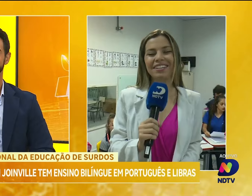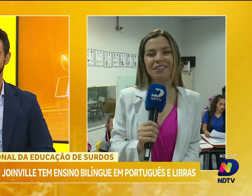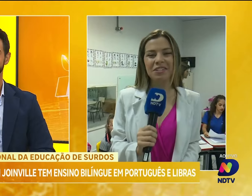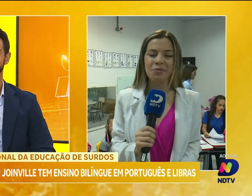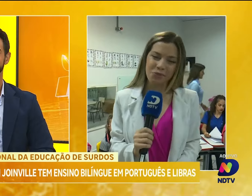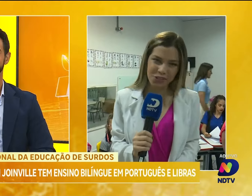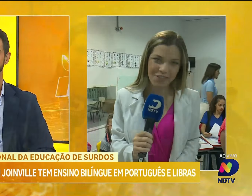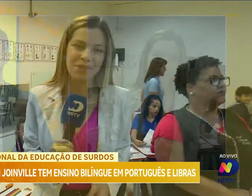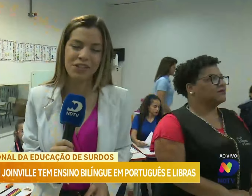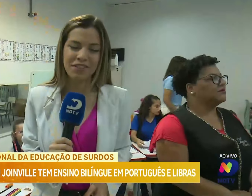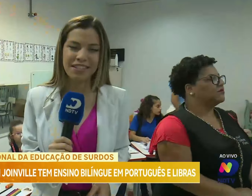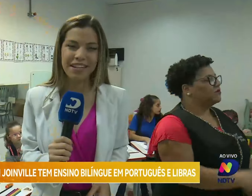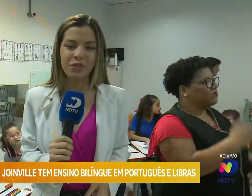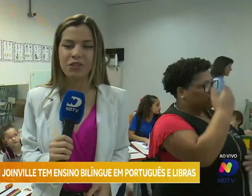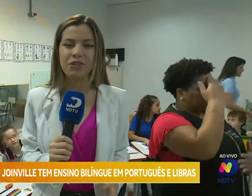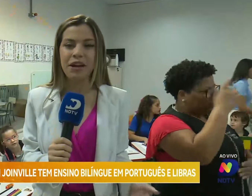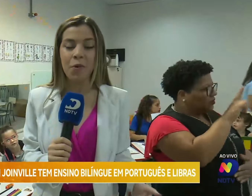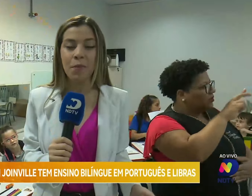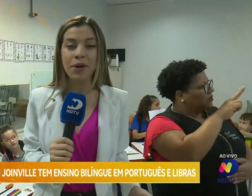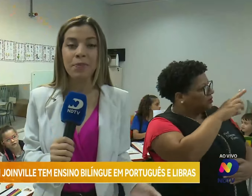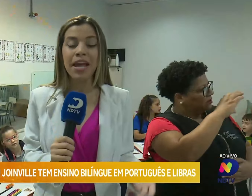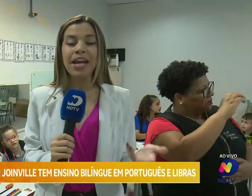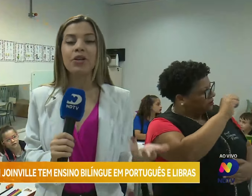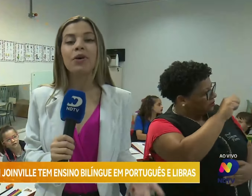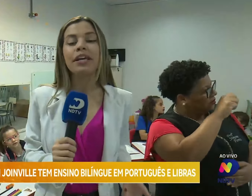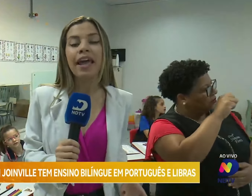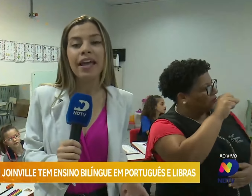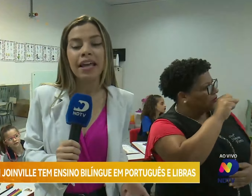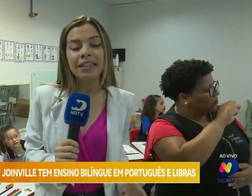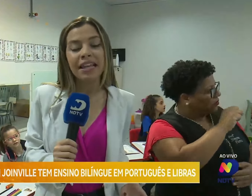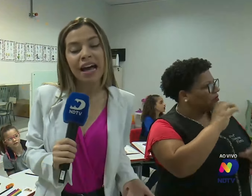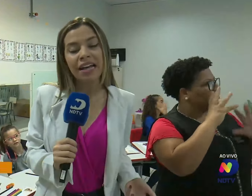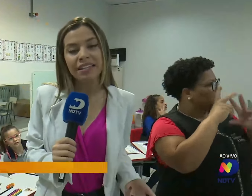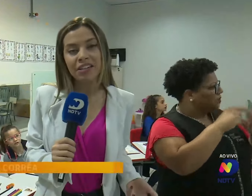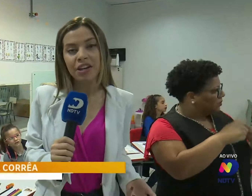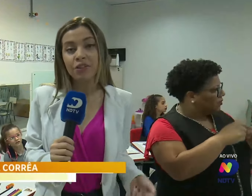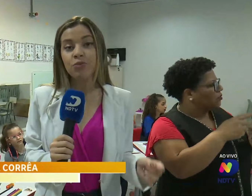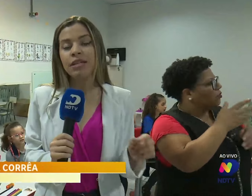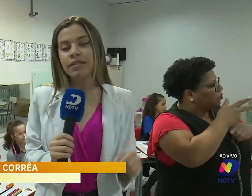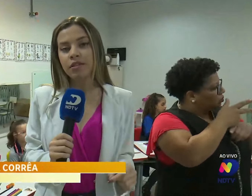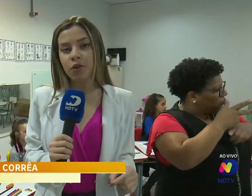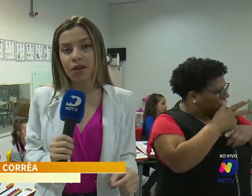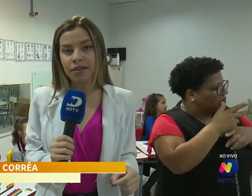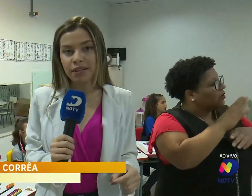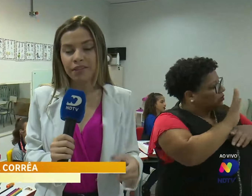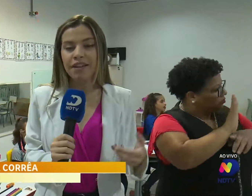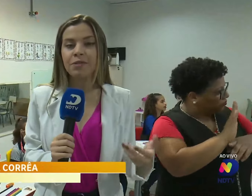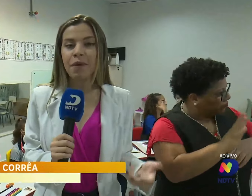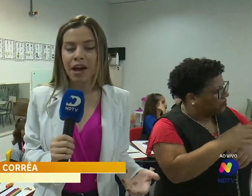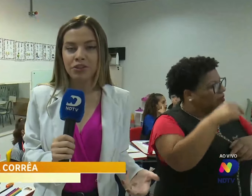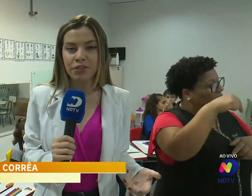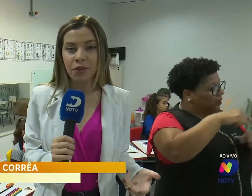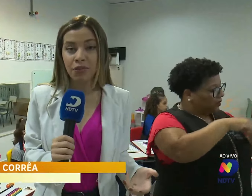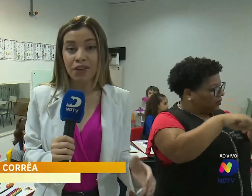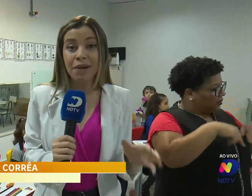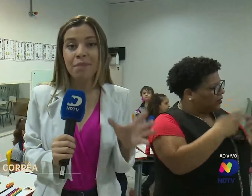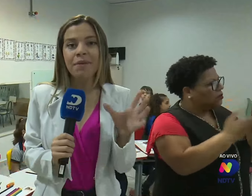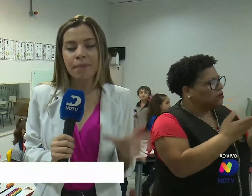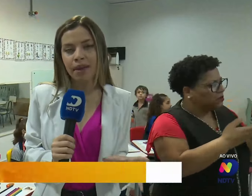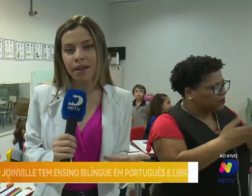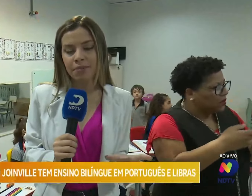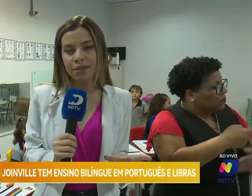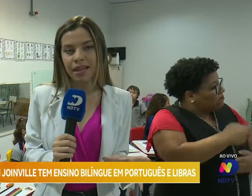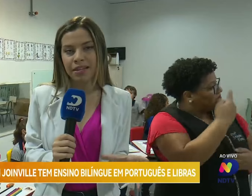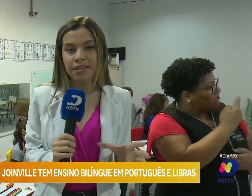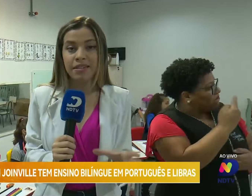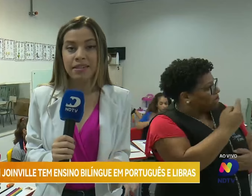Muito obrigada, Lucas. Bom dia novamente a você e todos que nos acompanham. Eu estou aqui na sala de aula de uma dessas escolas que faz parte, então, que foi